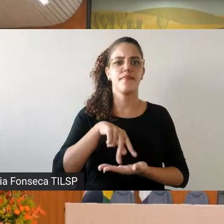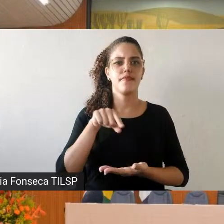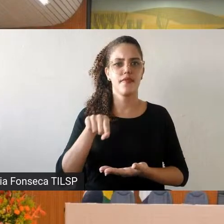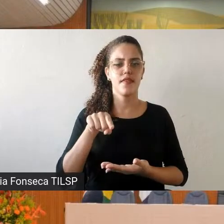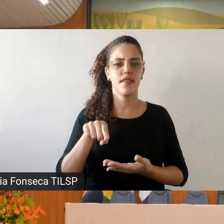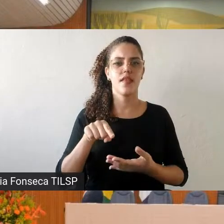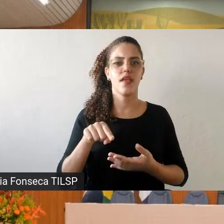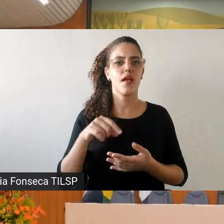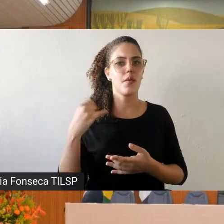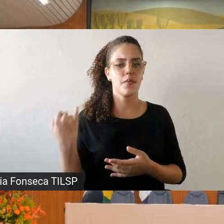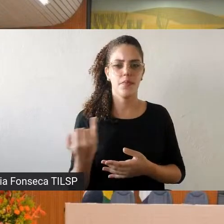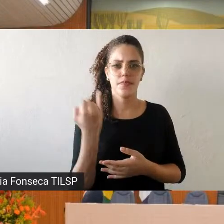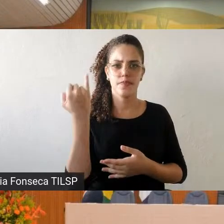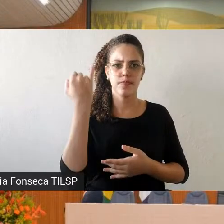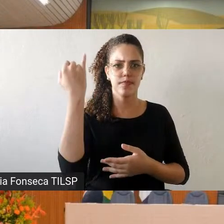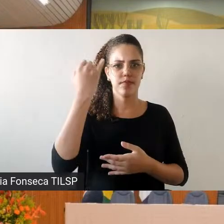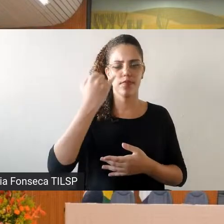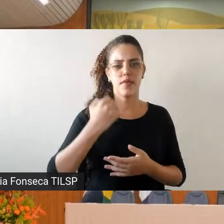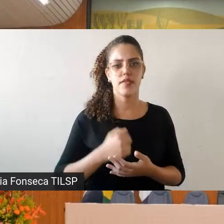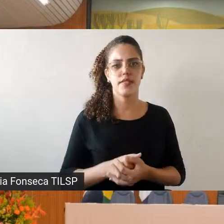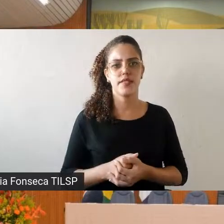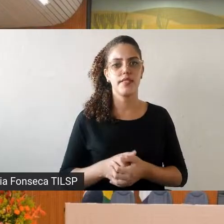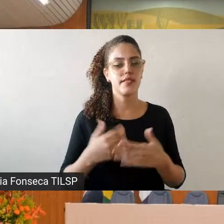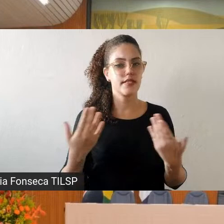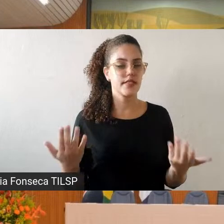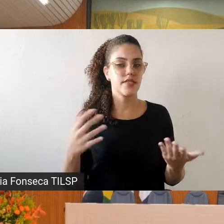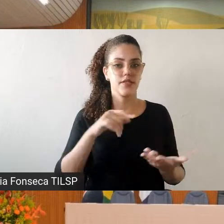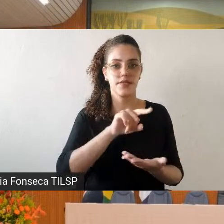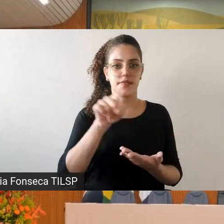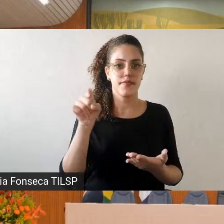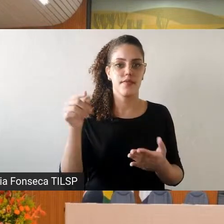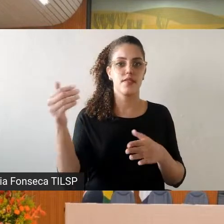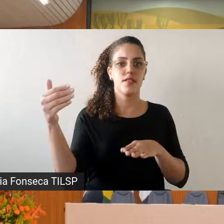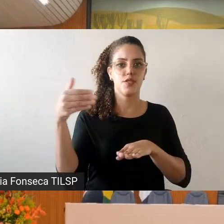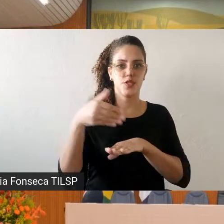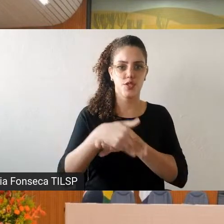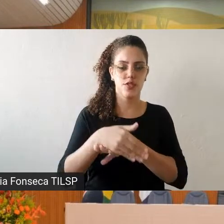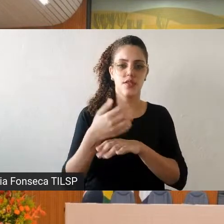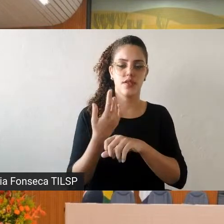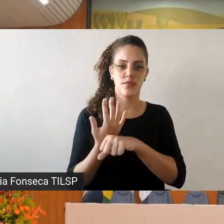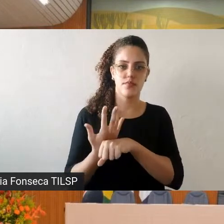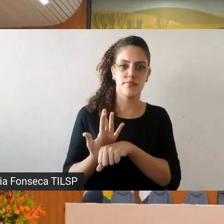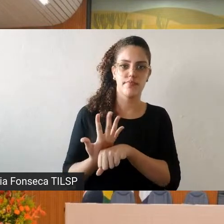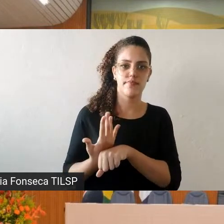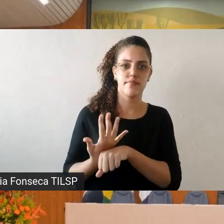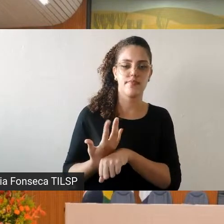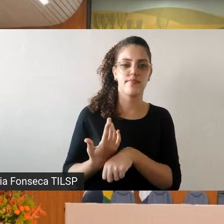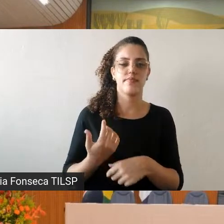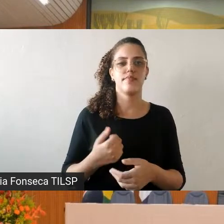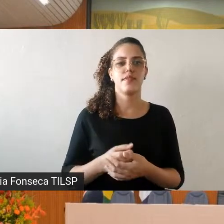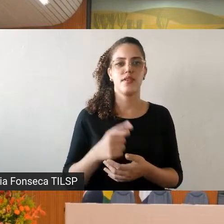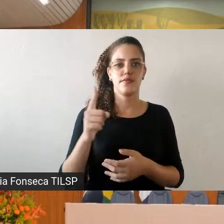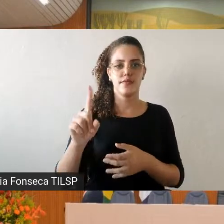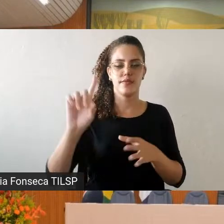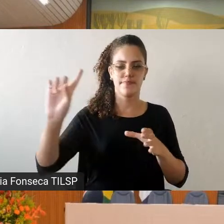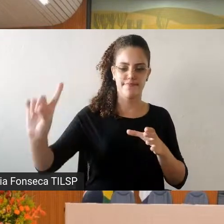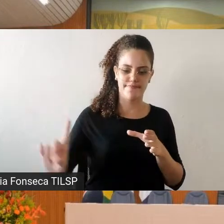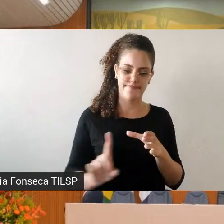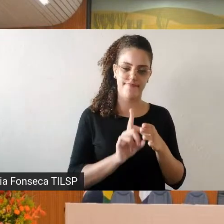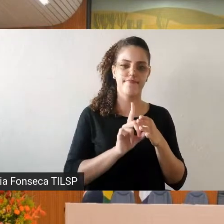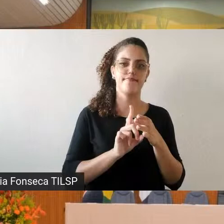em que vocês chegam a essa instituição, passam a fazer parte dessa instituição, vocês também